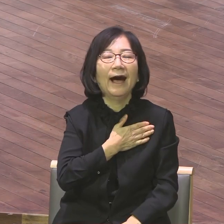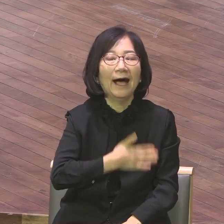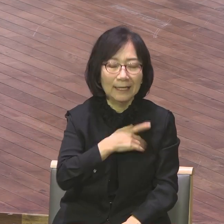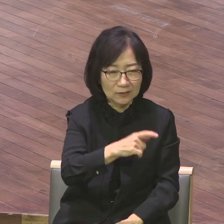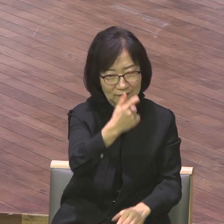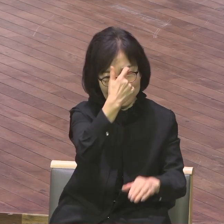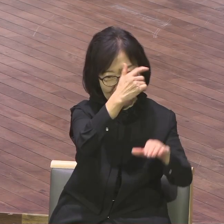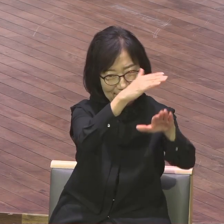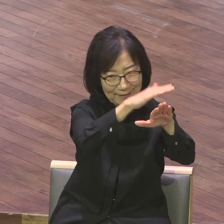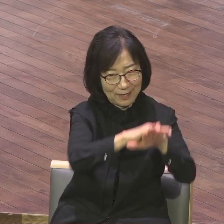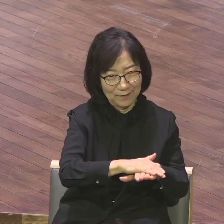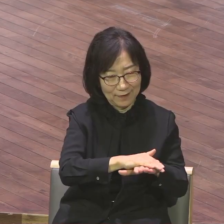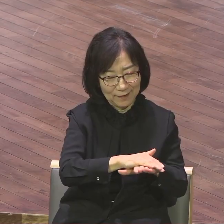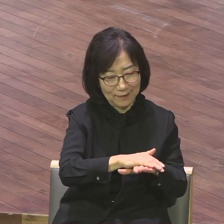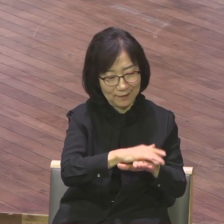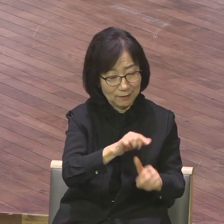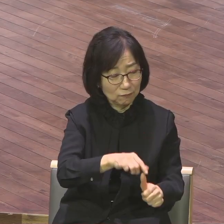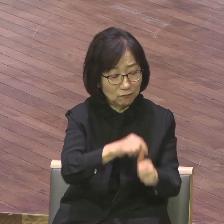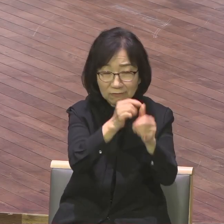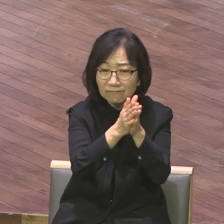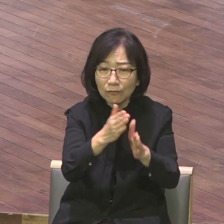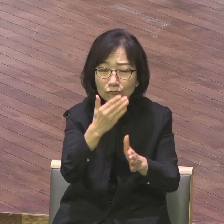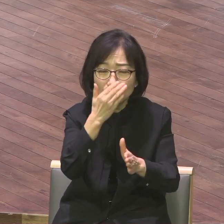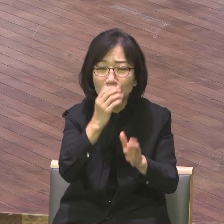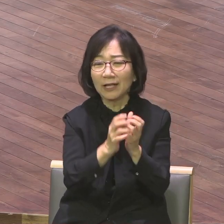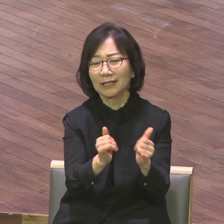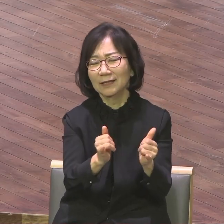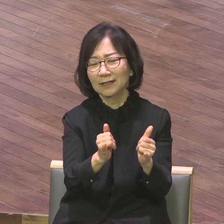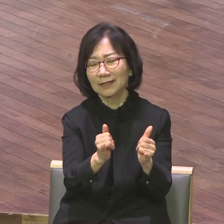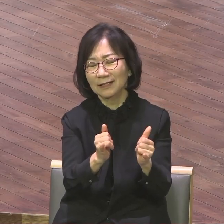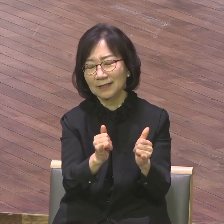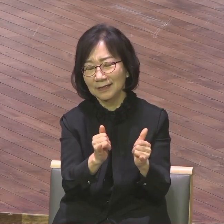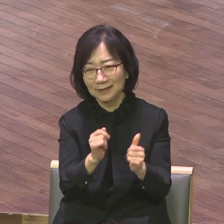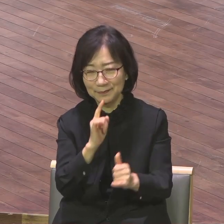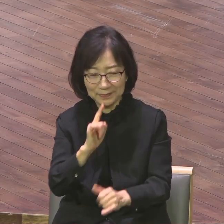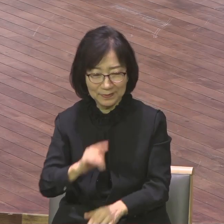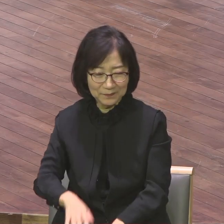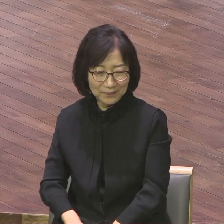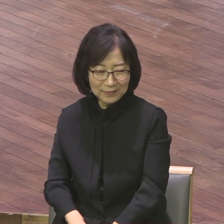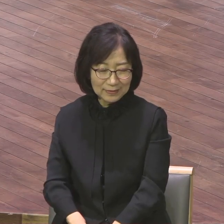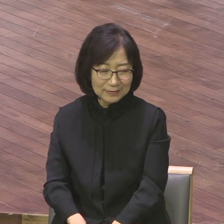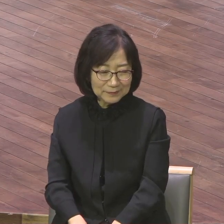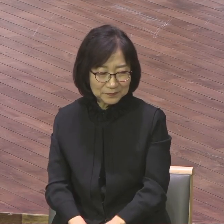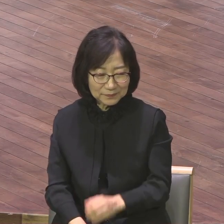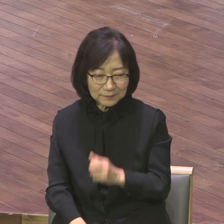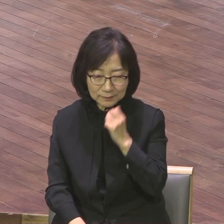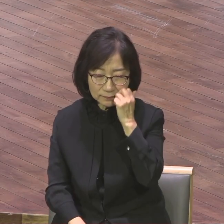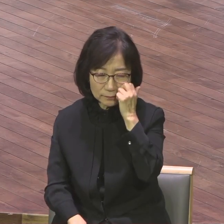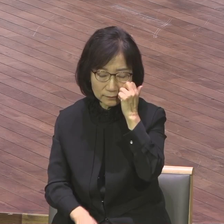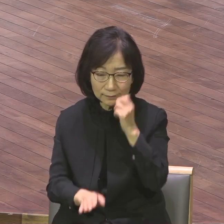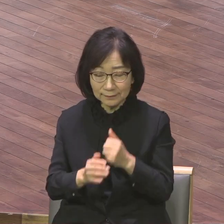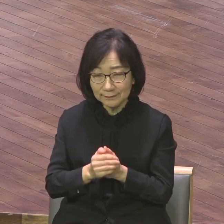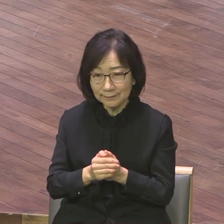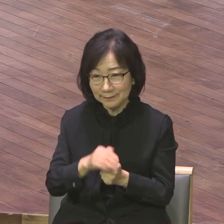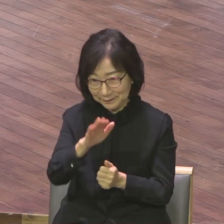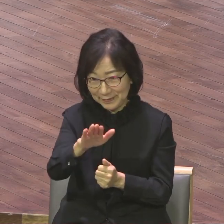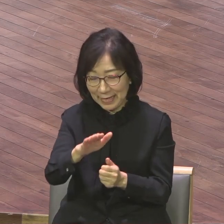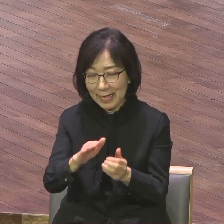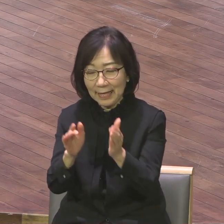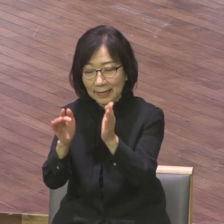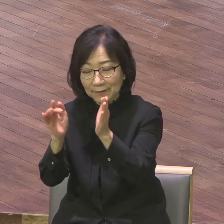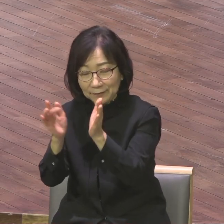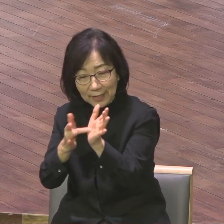구원이 유대인에게서 남이라. 그렇게 말씀했는데, 쉽게 말해서 예수 그리스도를 아는